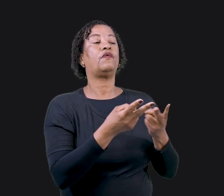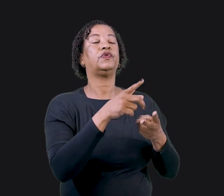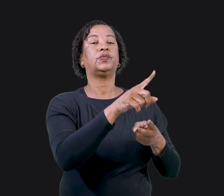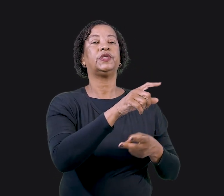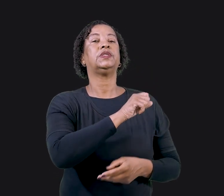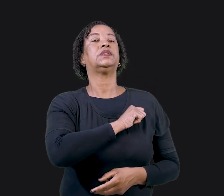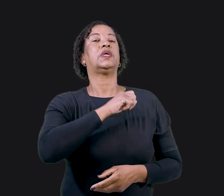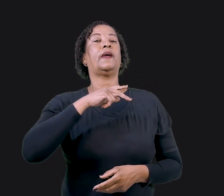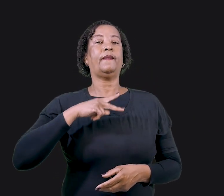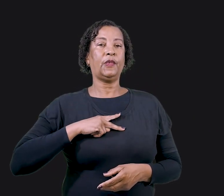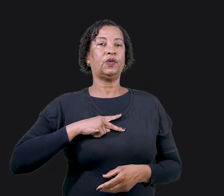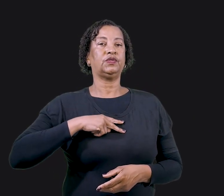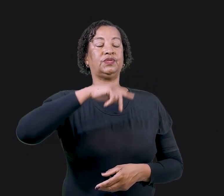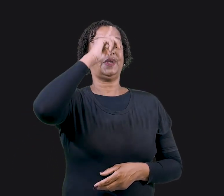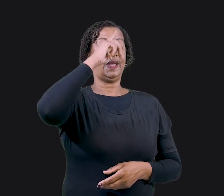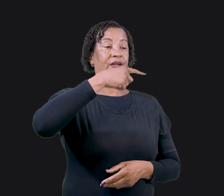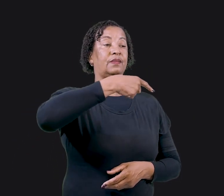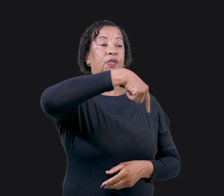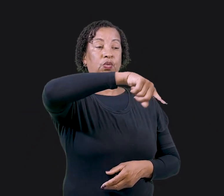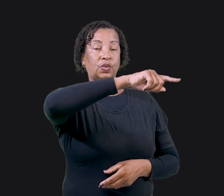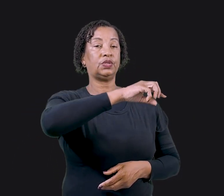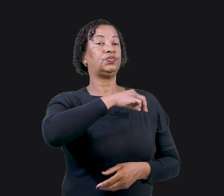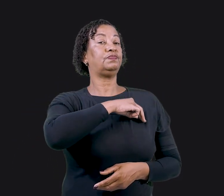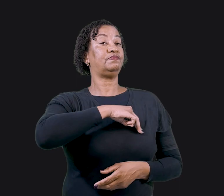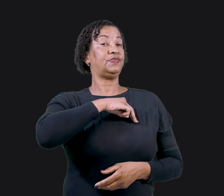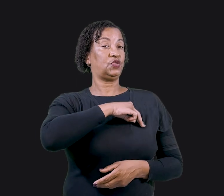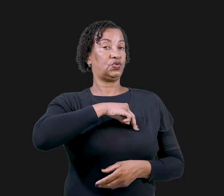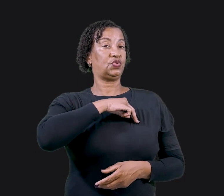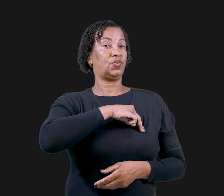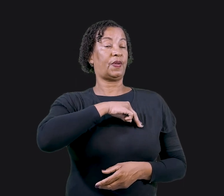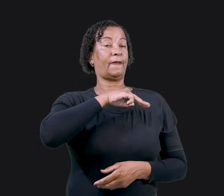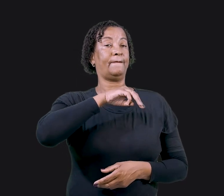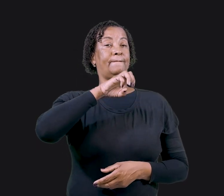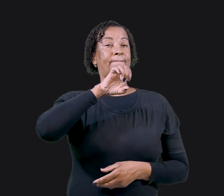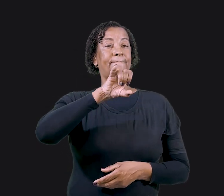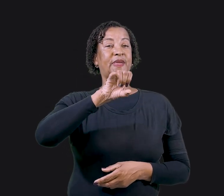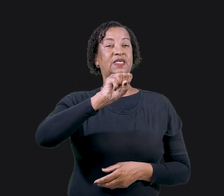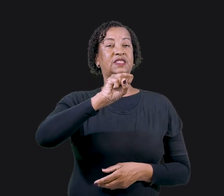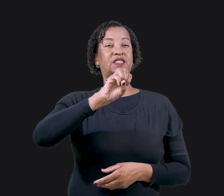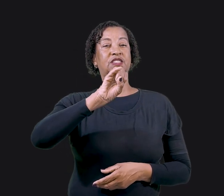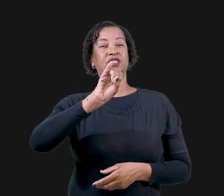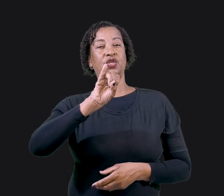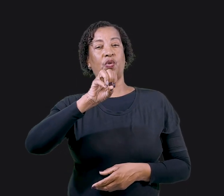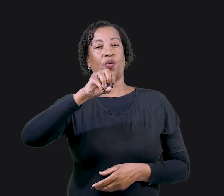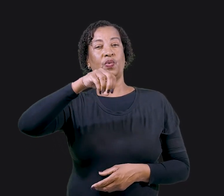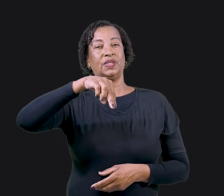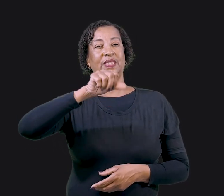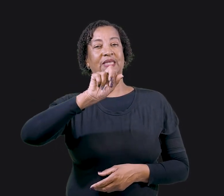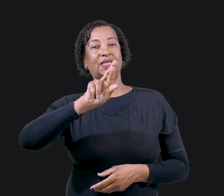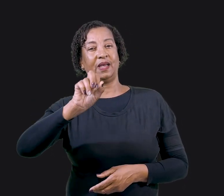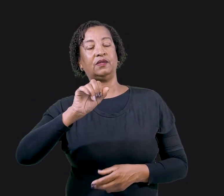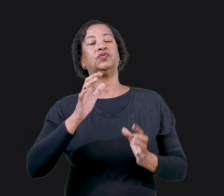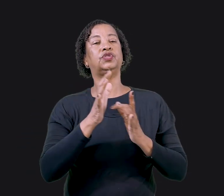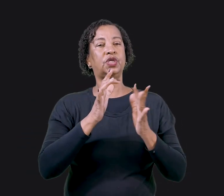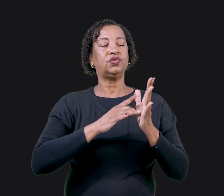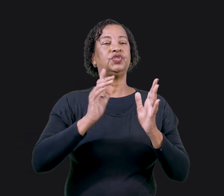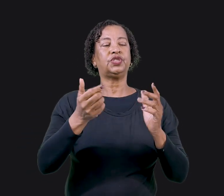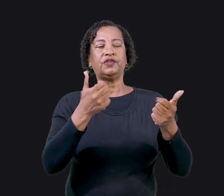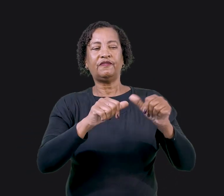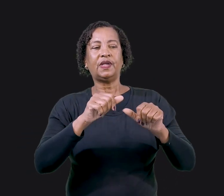que significa que ele os enviou como missionários. Jesus já tinha analisado, organizado e delegado.